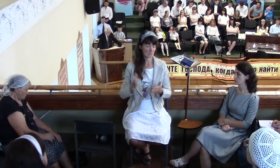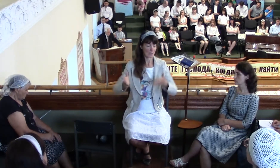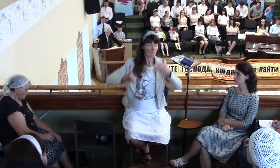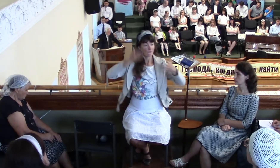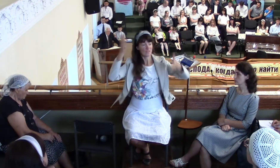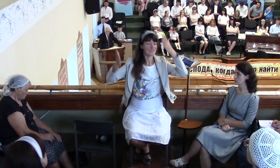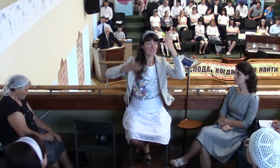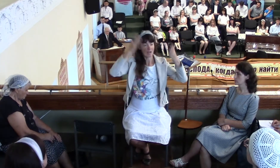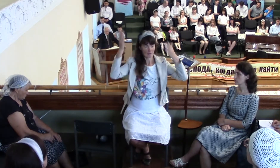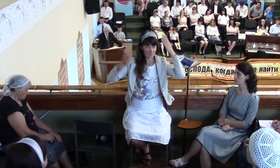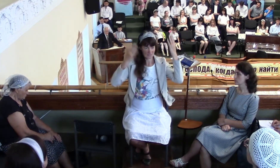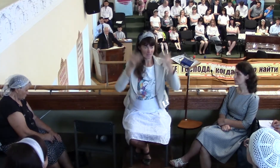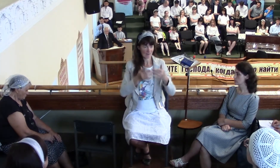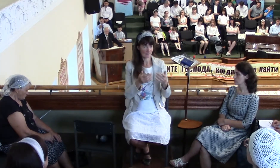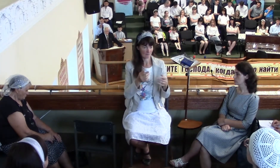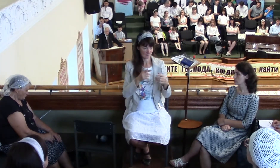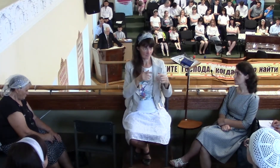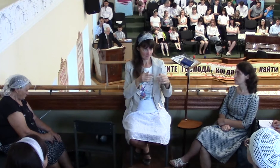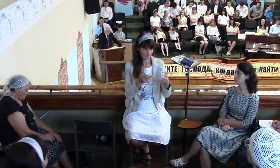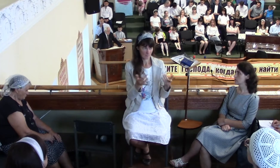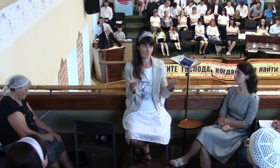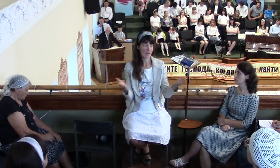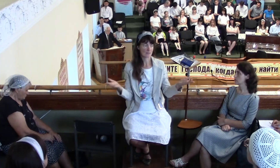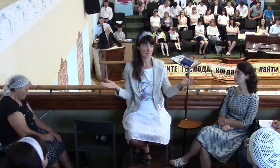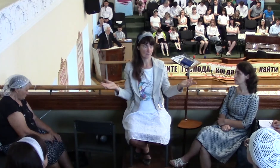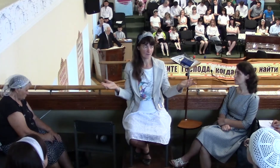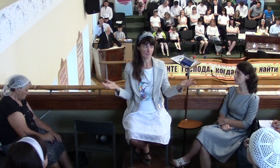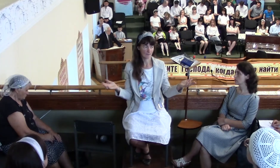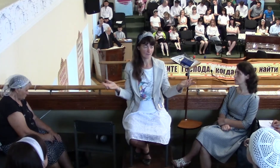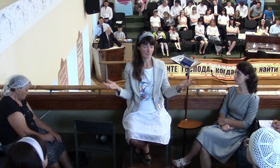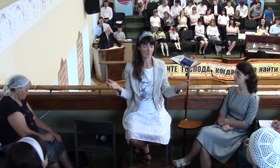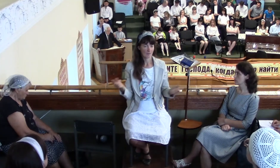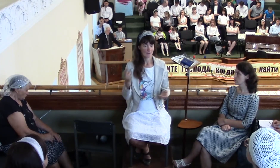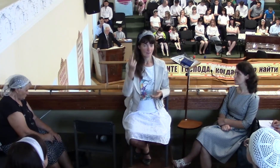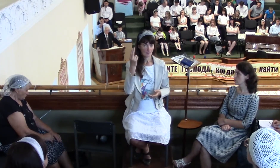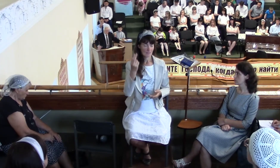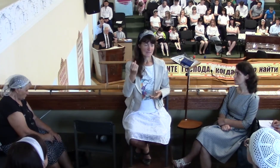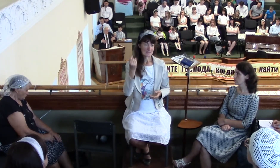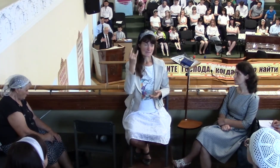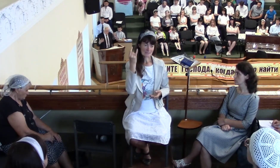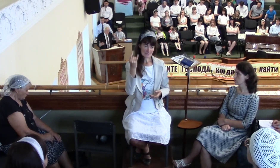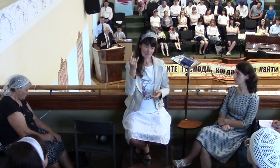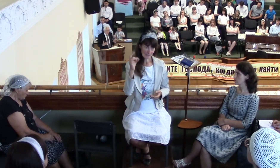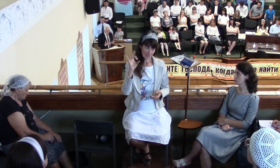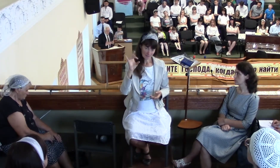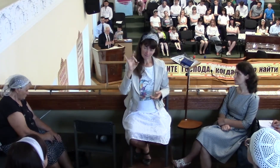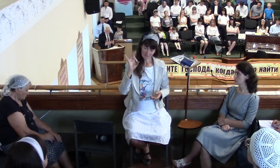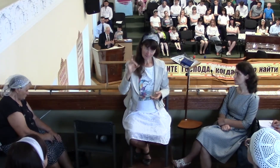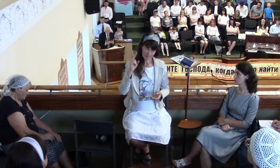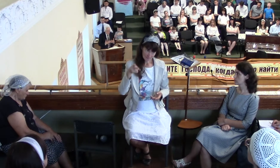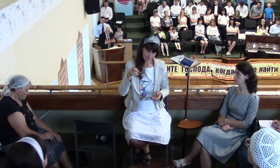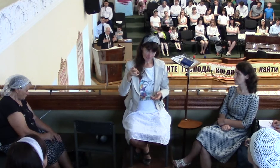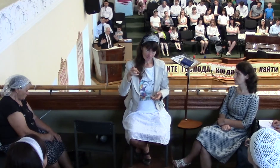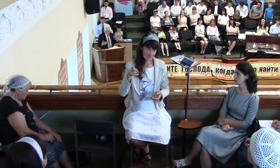различные, дискотеки. Чего только мир сегодня не придумал, чтобы, ну, каким-то образом,